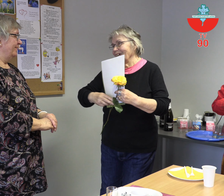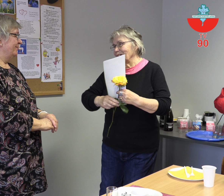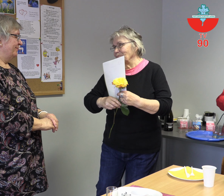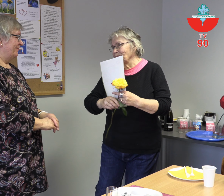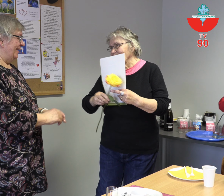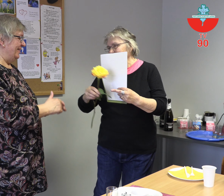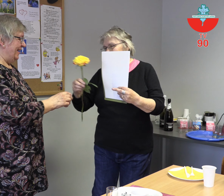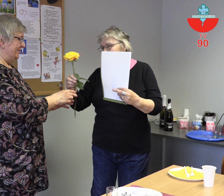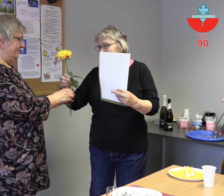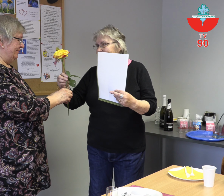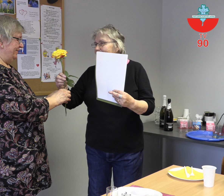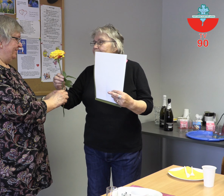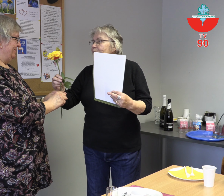rõõmust.